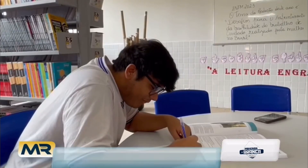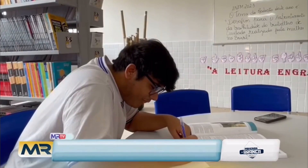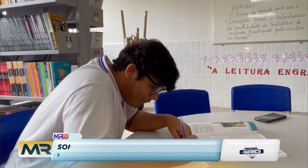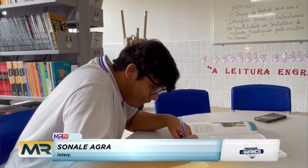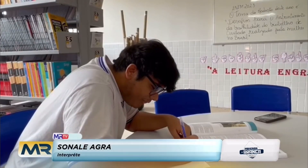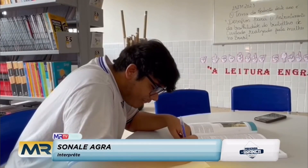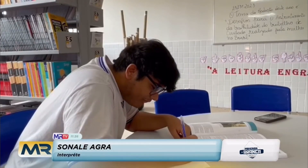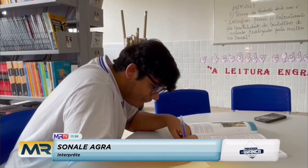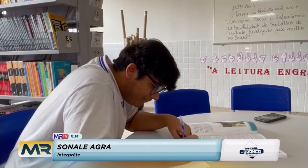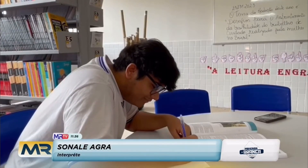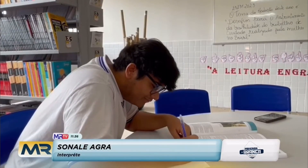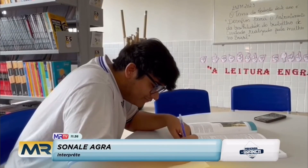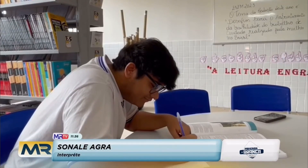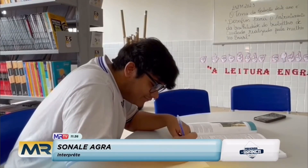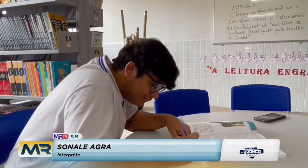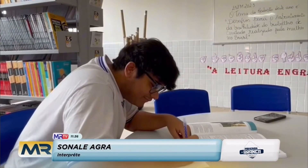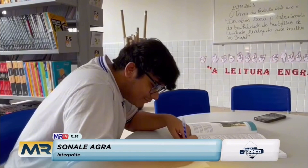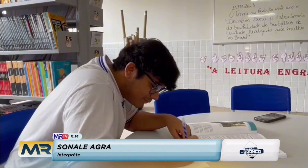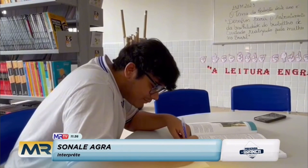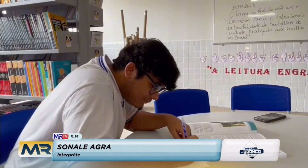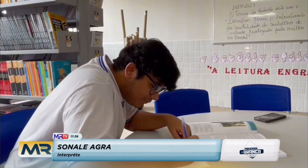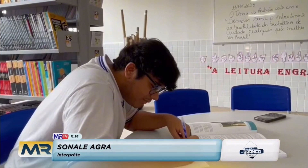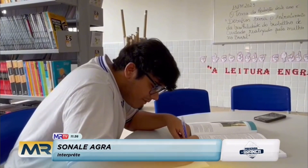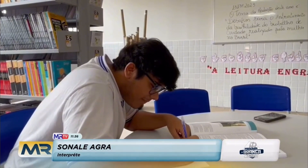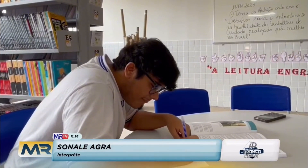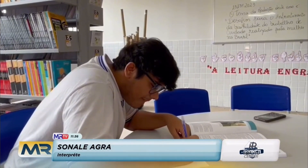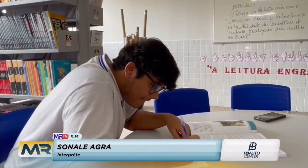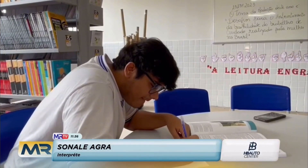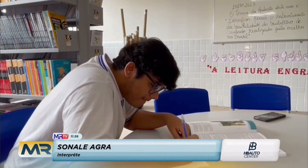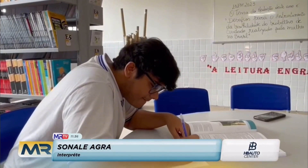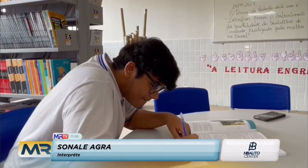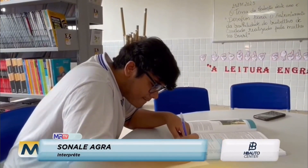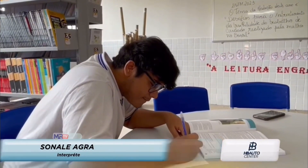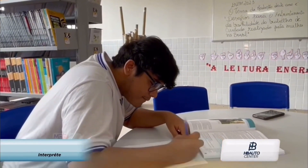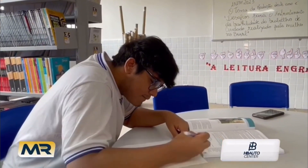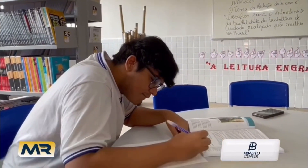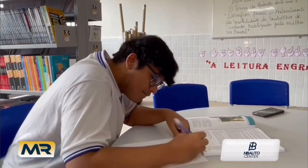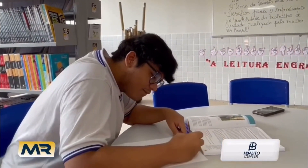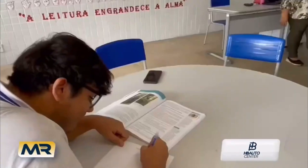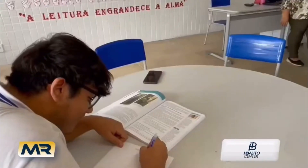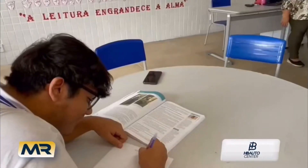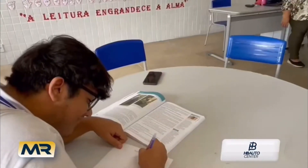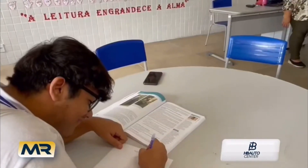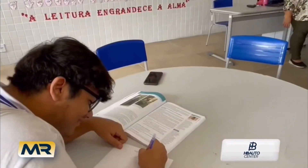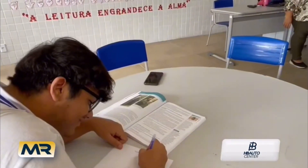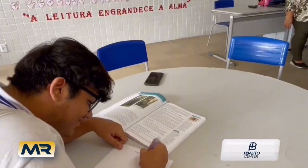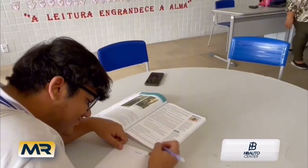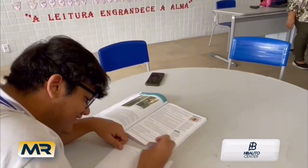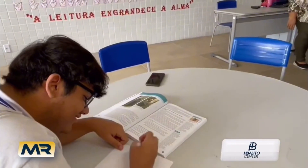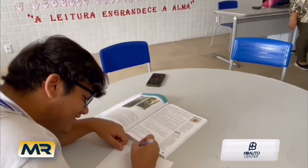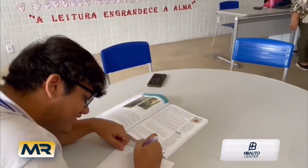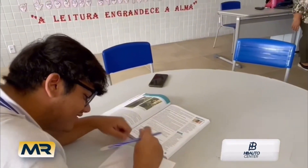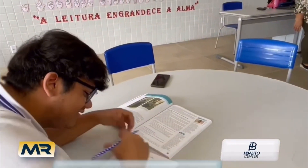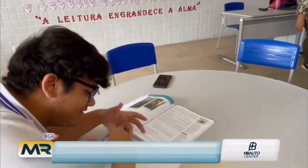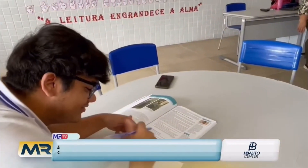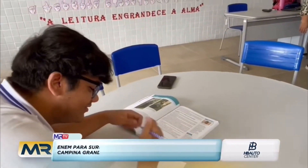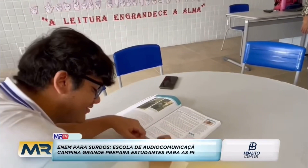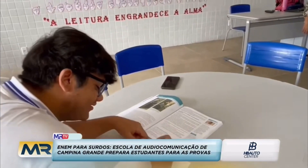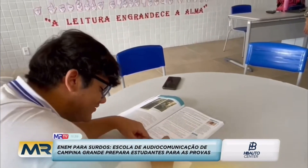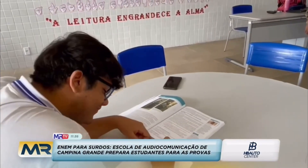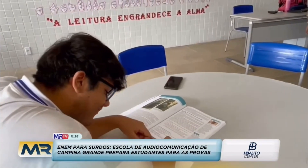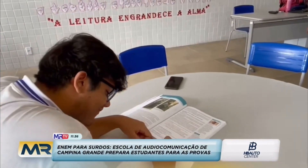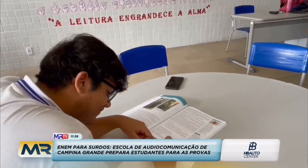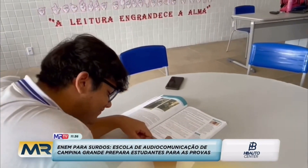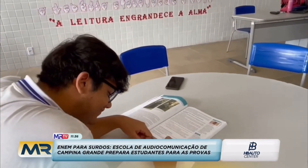seguir todas as normas presentes no edital do Enem. O estudante José Francisco está no terceiro ano do ensino médio e o sonho dele é tirar uma